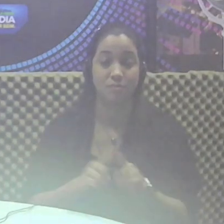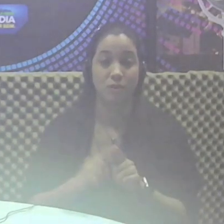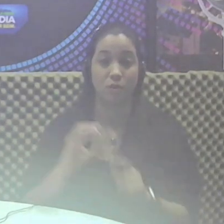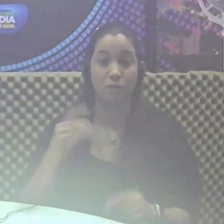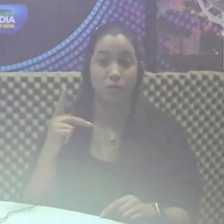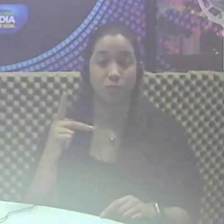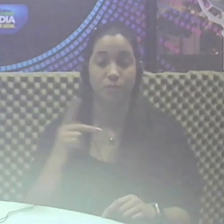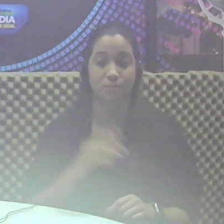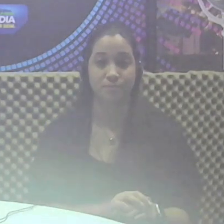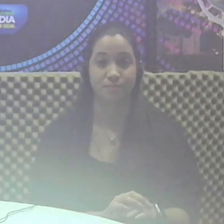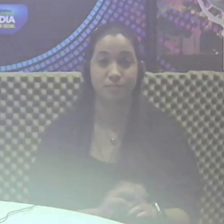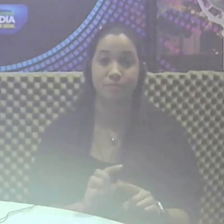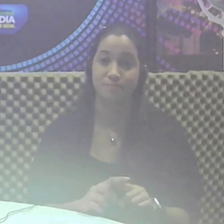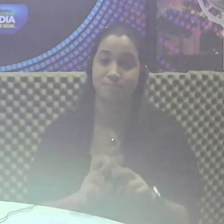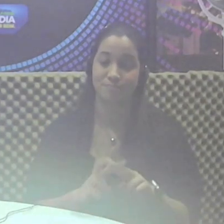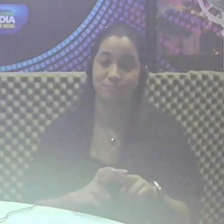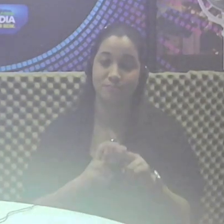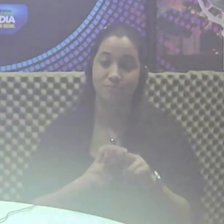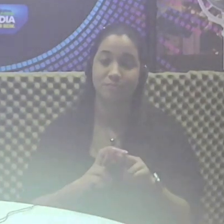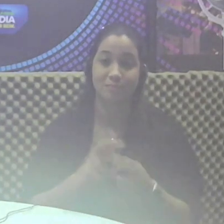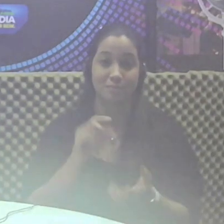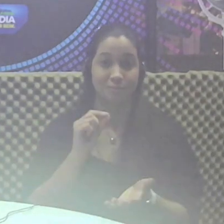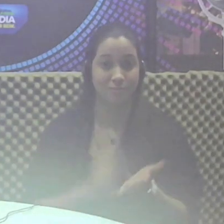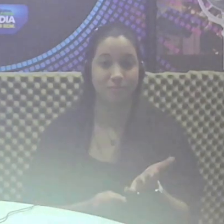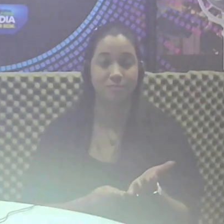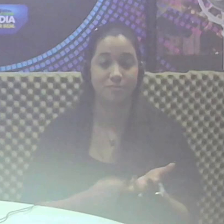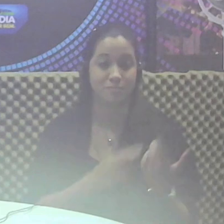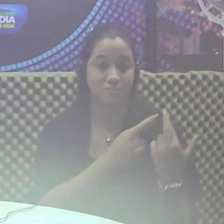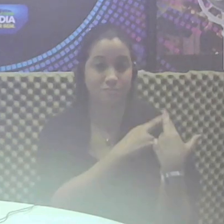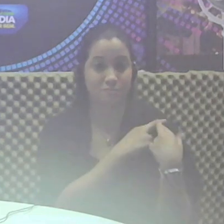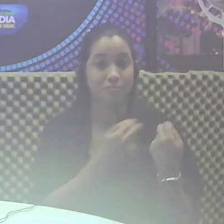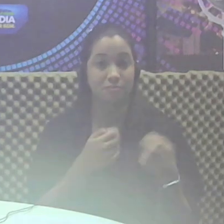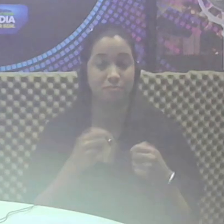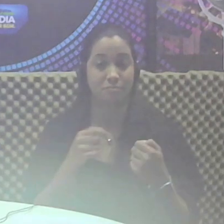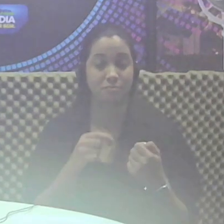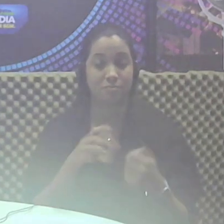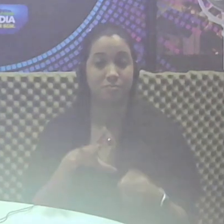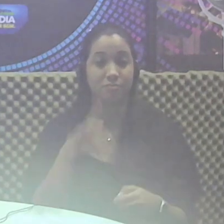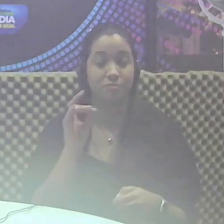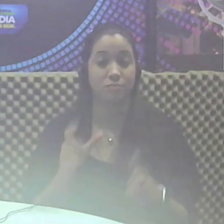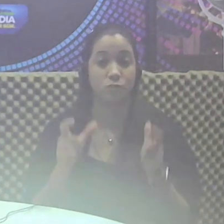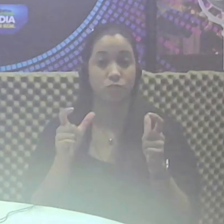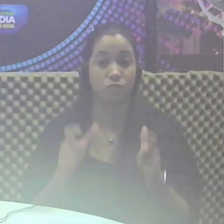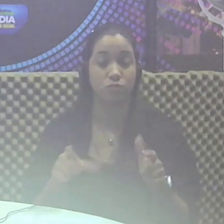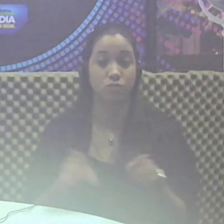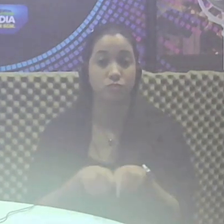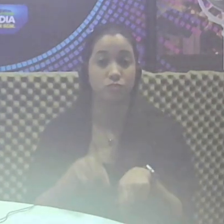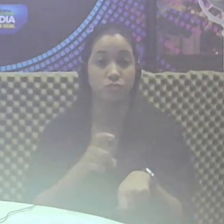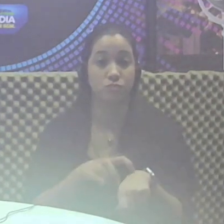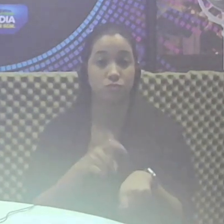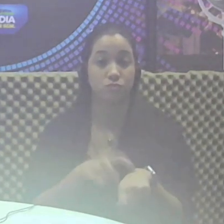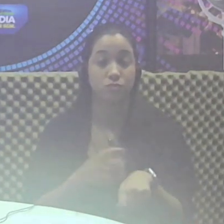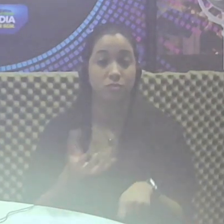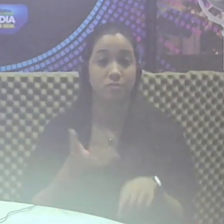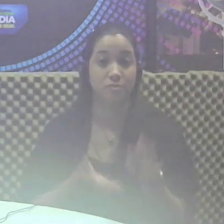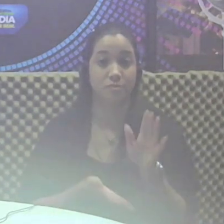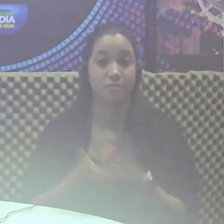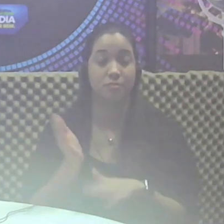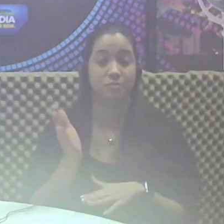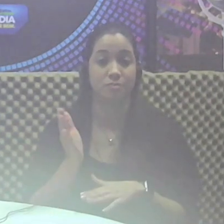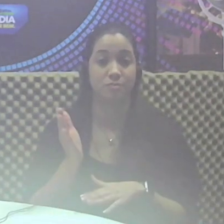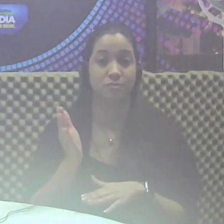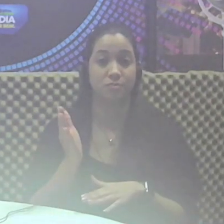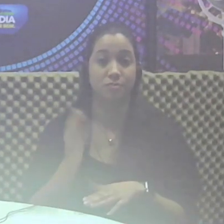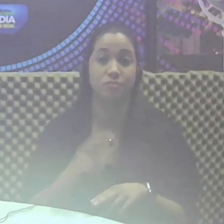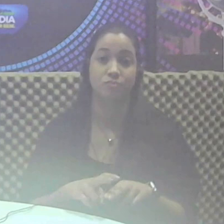Pereira. Portanto, no momento do cadastro, o responsável deve indicar o local e também o horário pretendido. Em